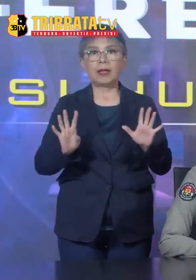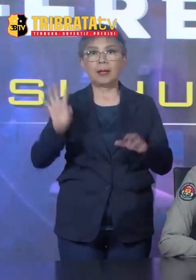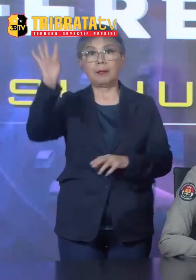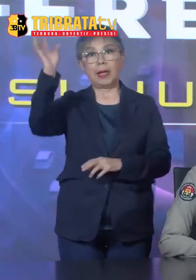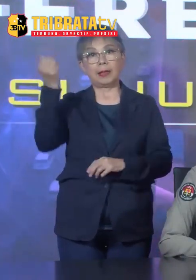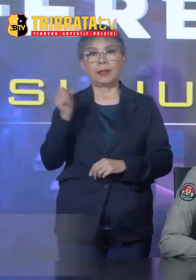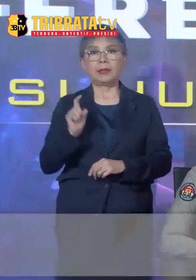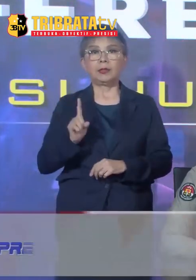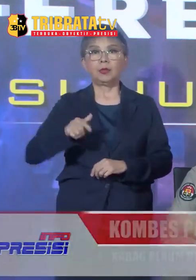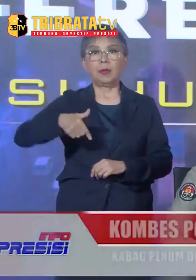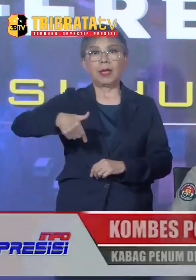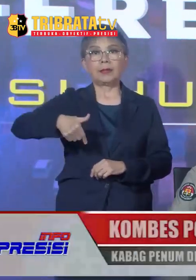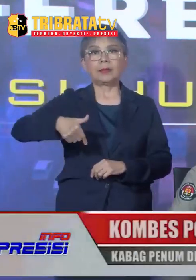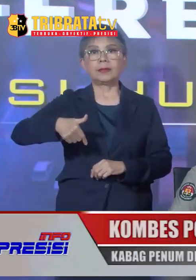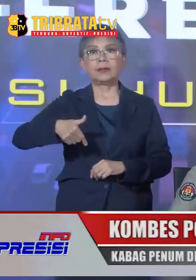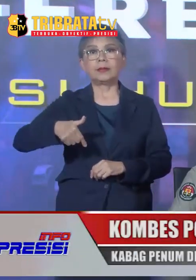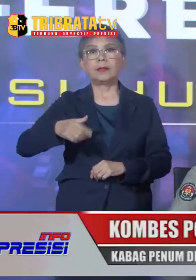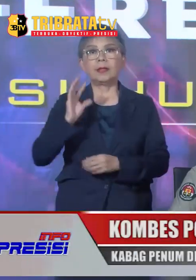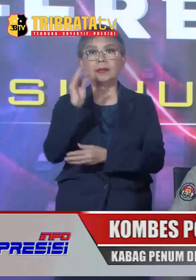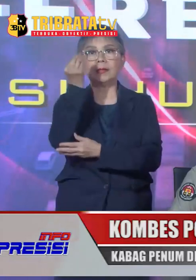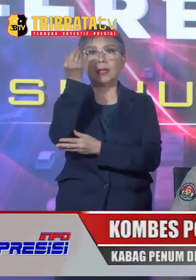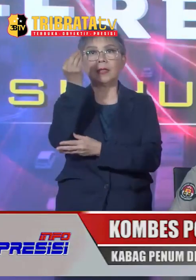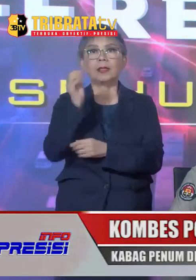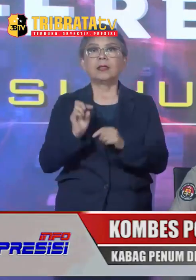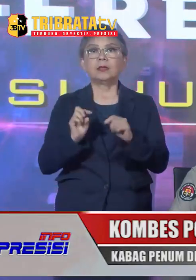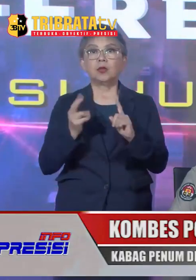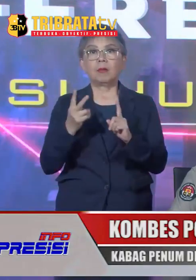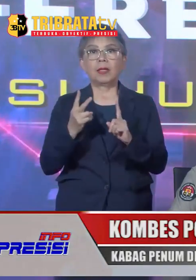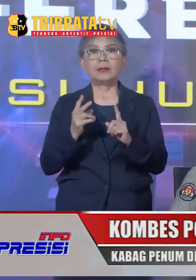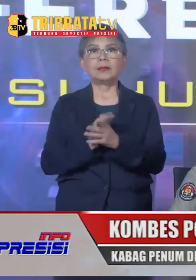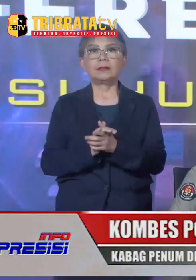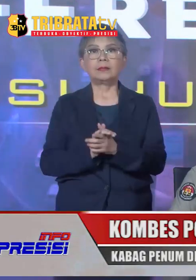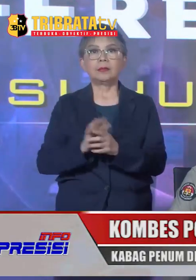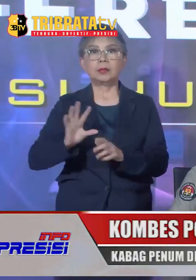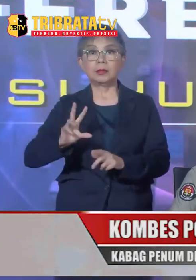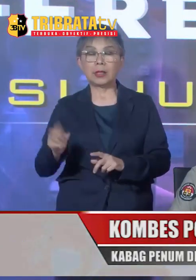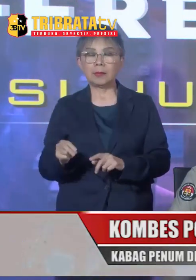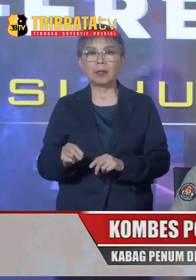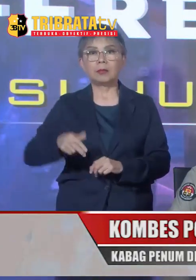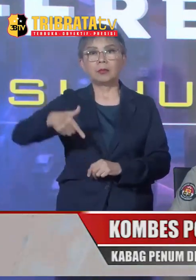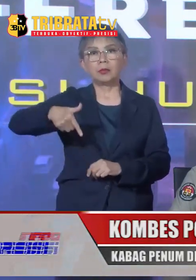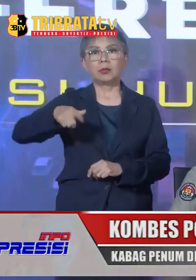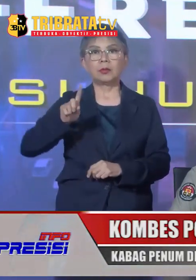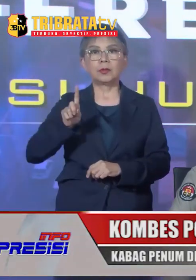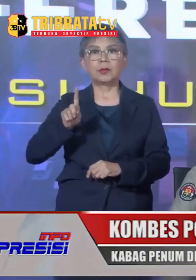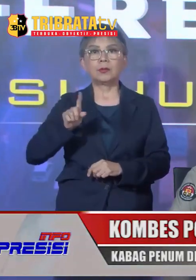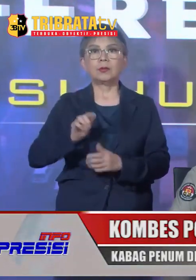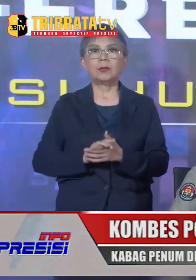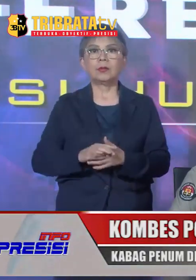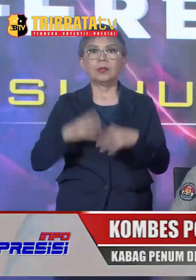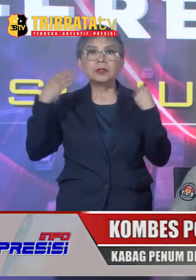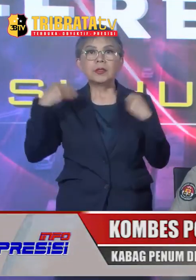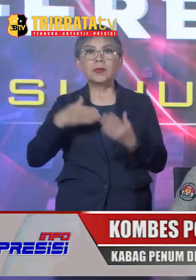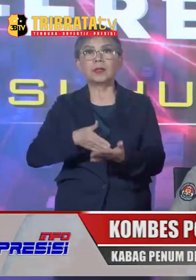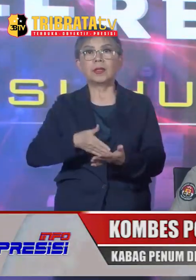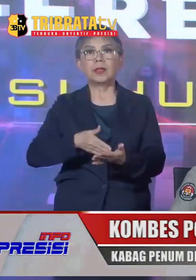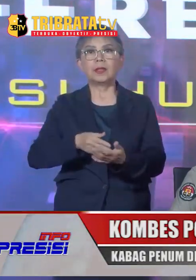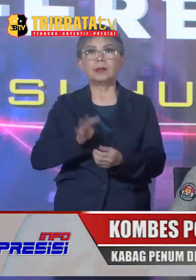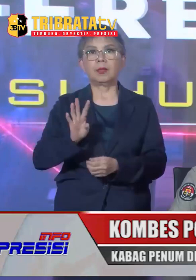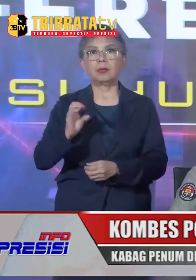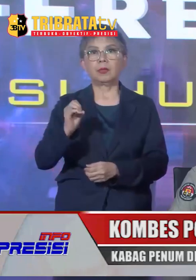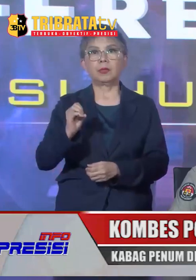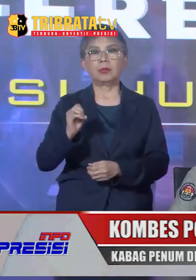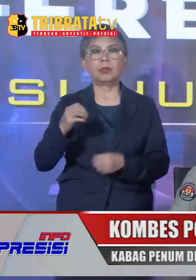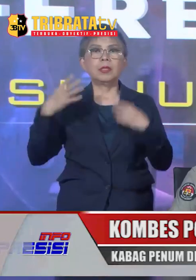Polda Banten 17 Polda Metro Jaya 12 Polda Jabar 71 Polda